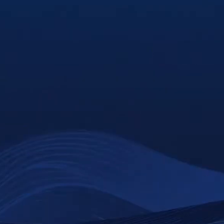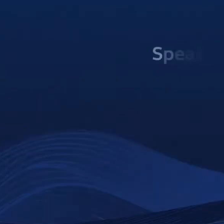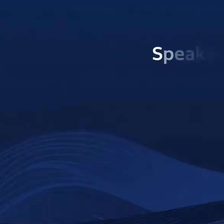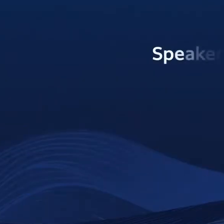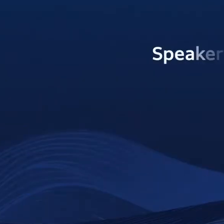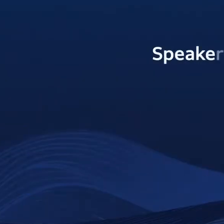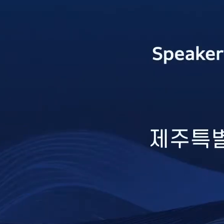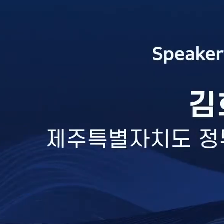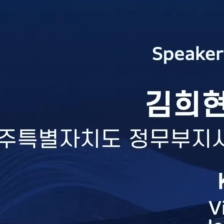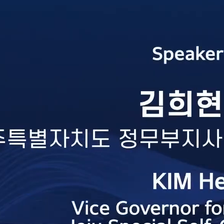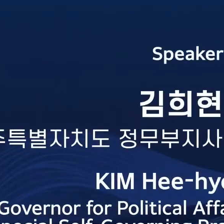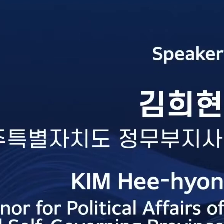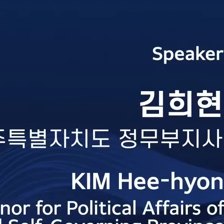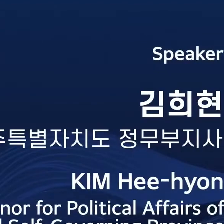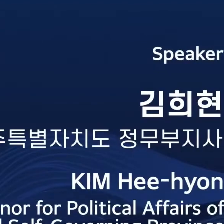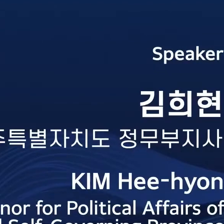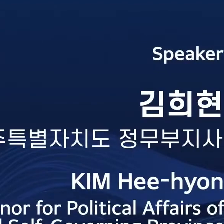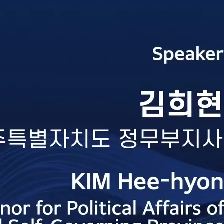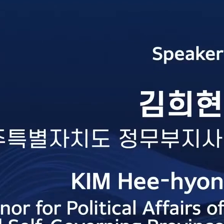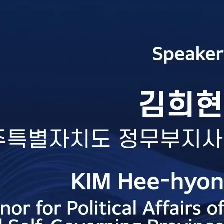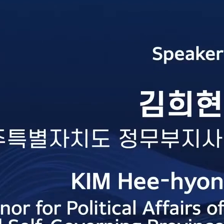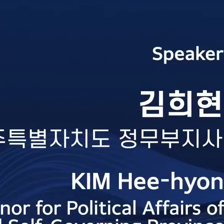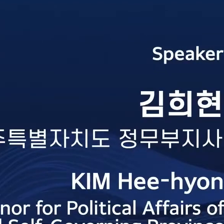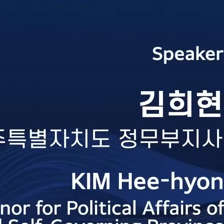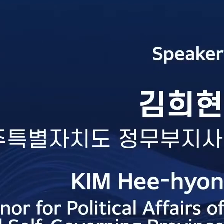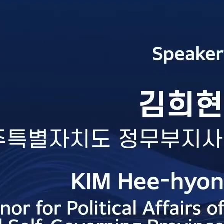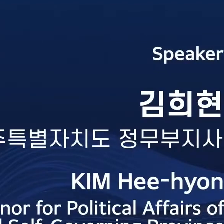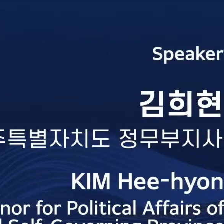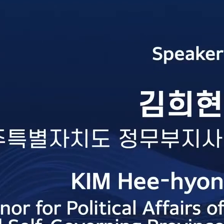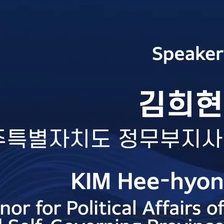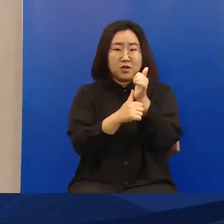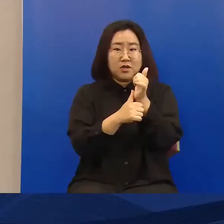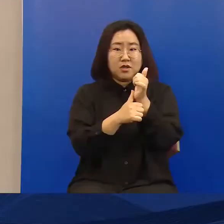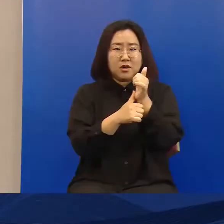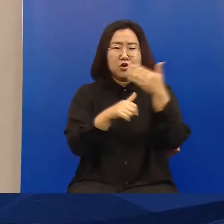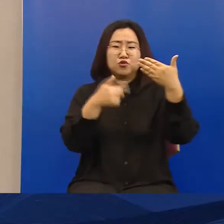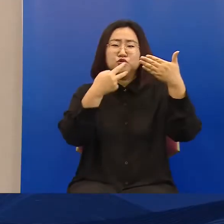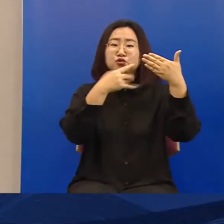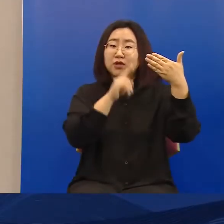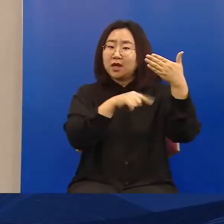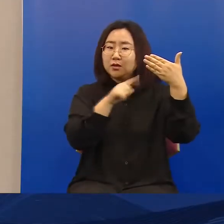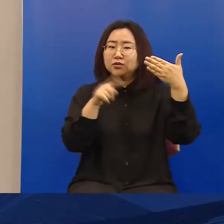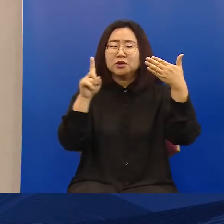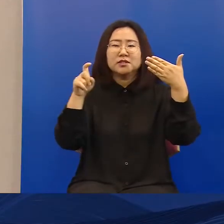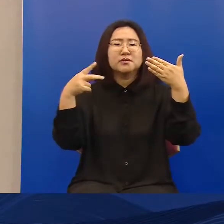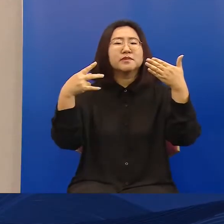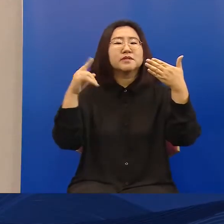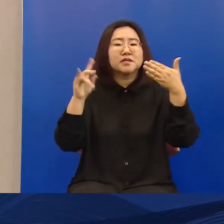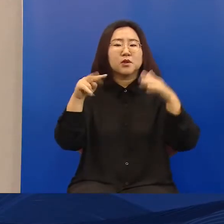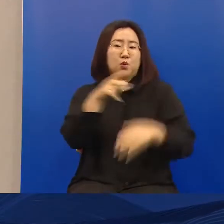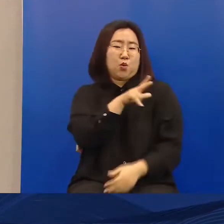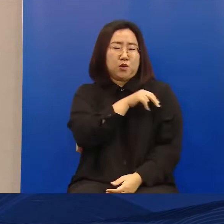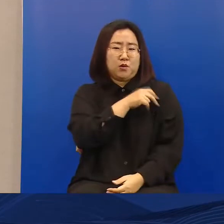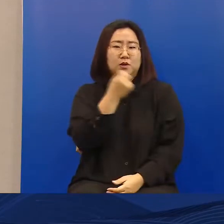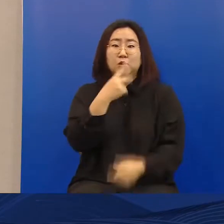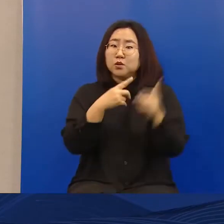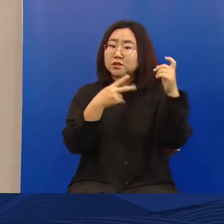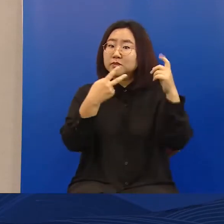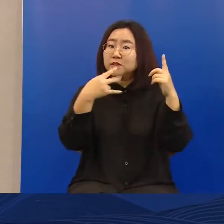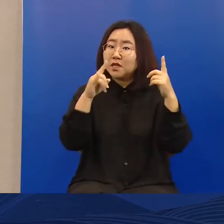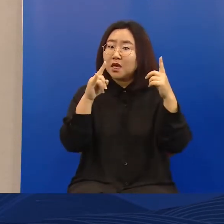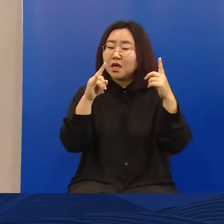환영하겠습니다. 감사합니다. 김희현 정무부지사님은 제9대부터 11대 도의원,